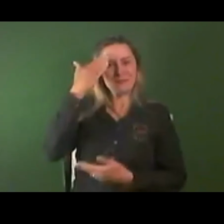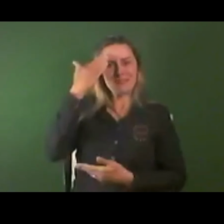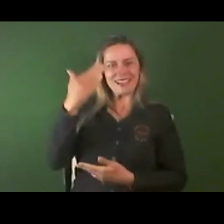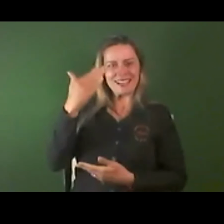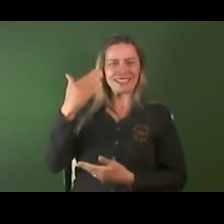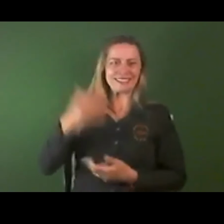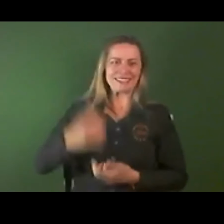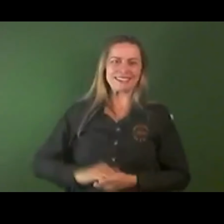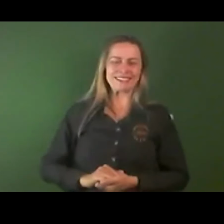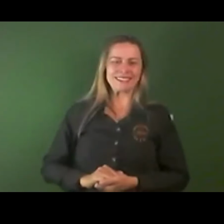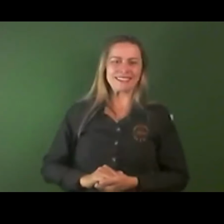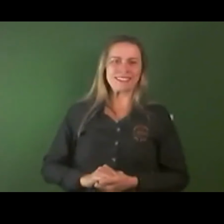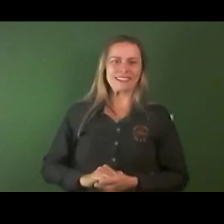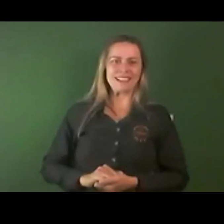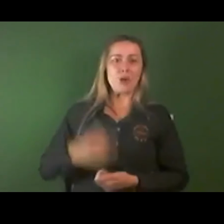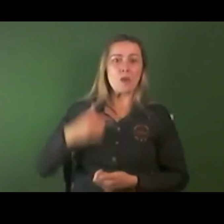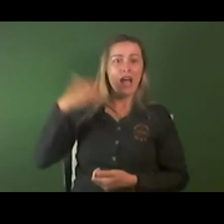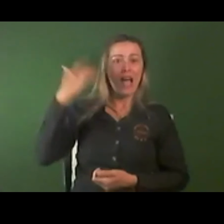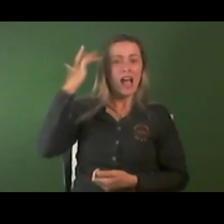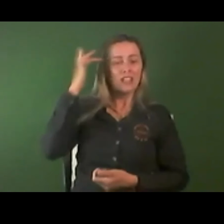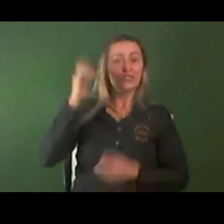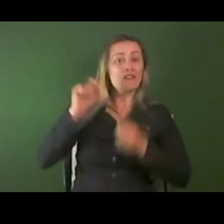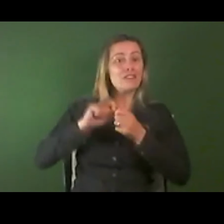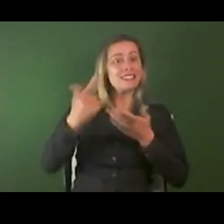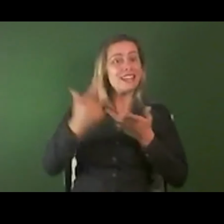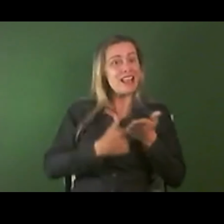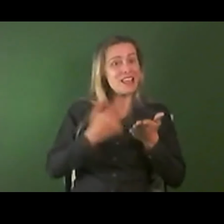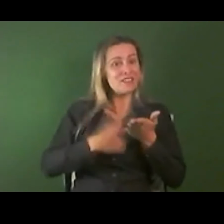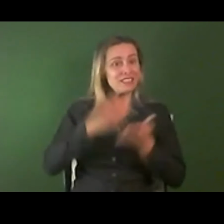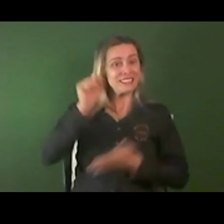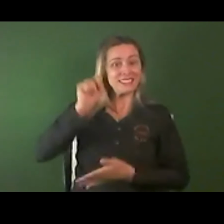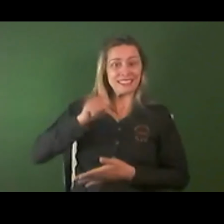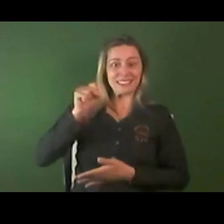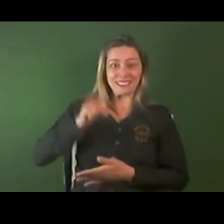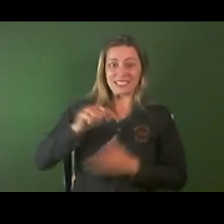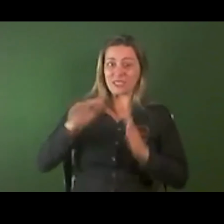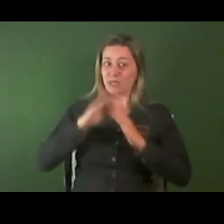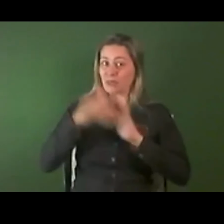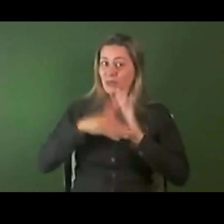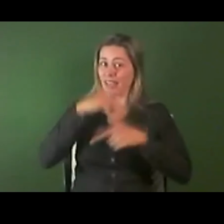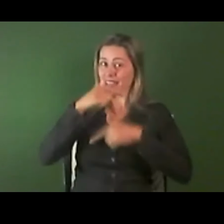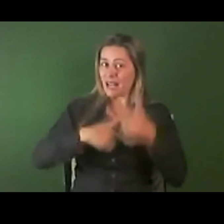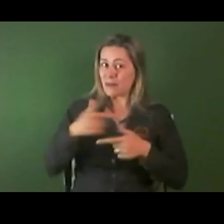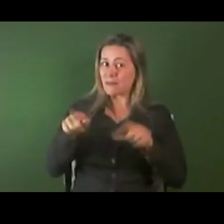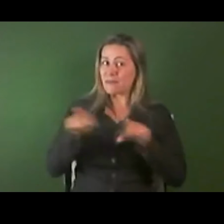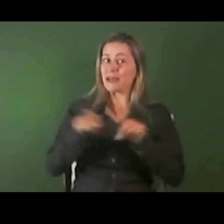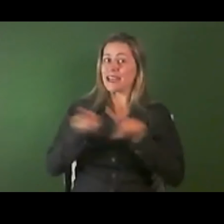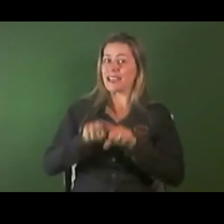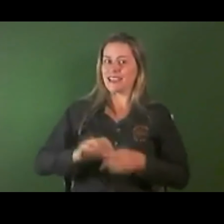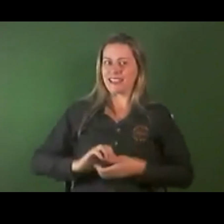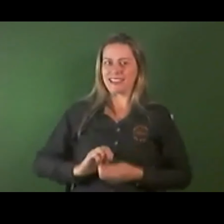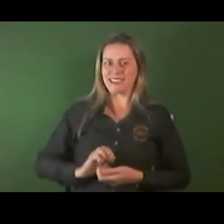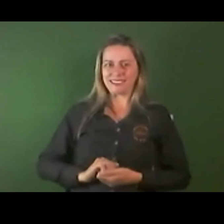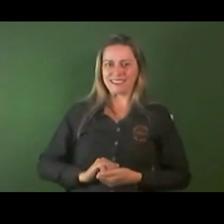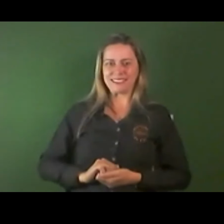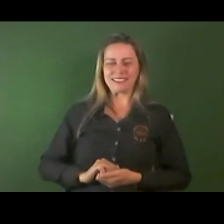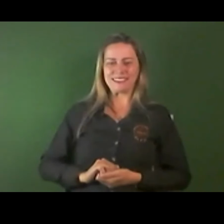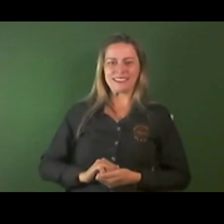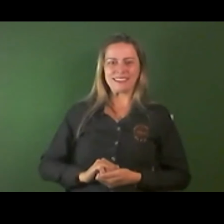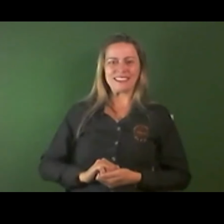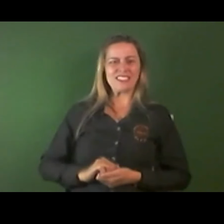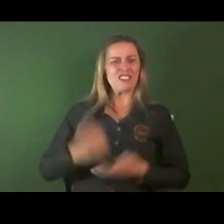truncada. Acho que você vai ter que fazer um livro desse todo esse trabalho também. Não, tem muito Por que livro não?